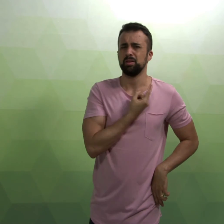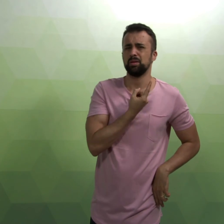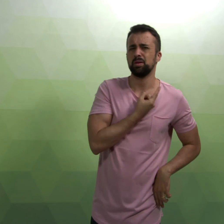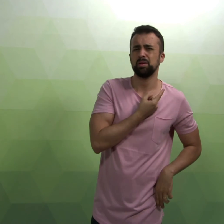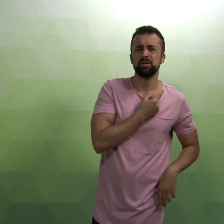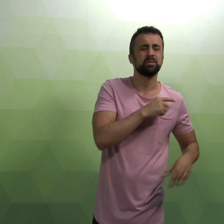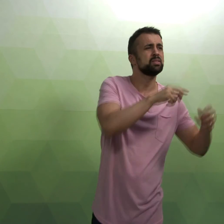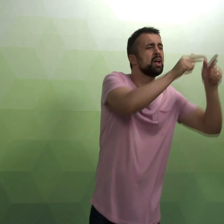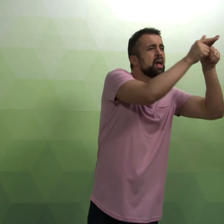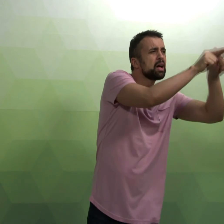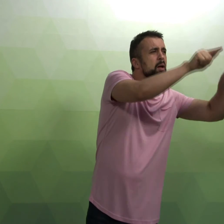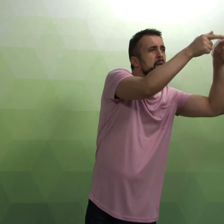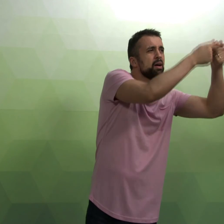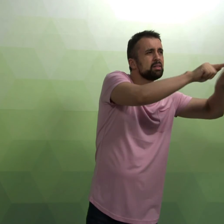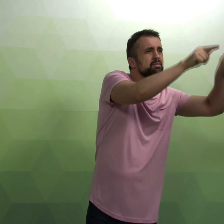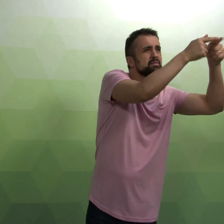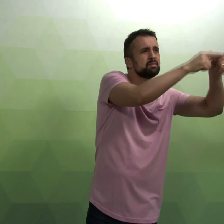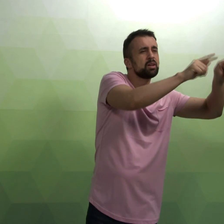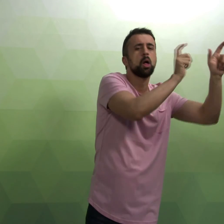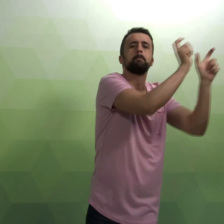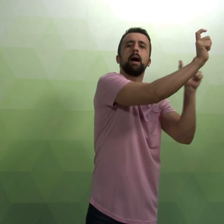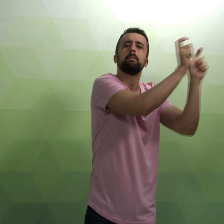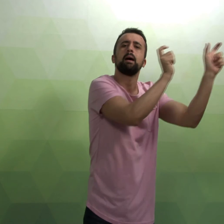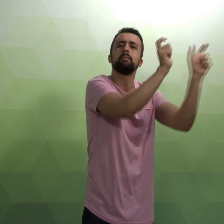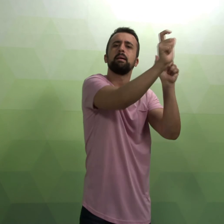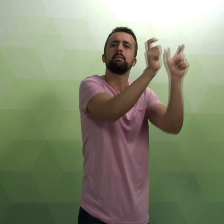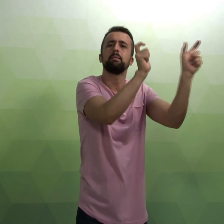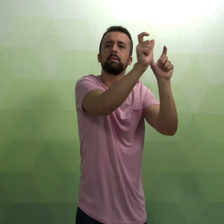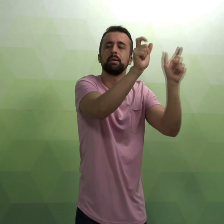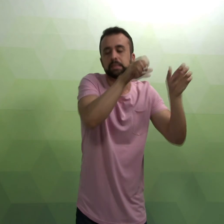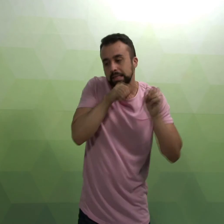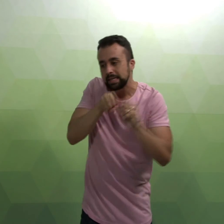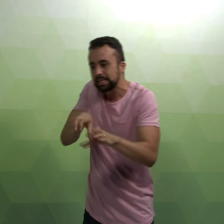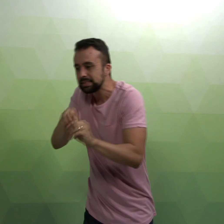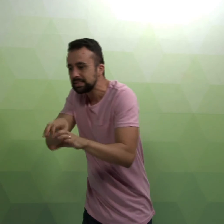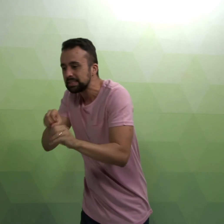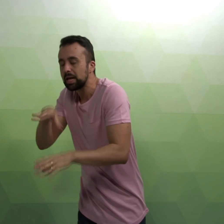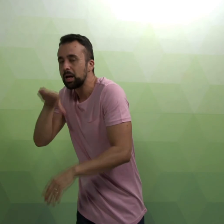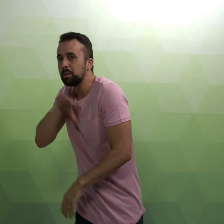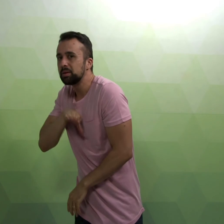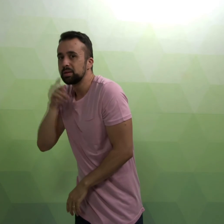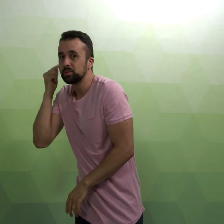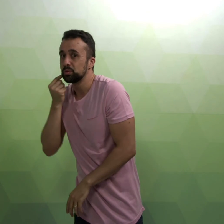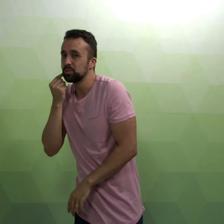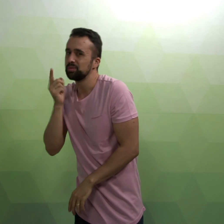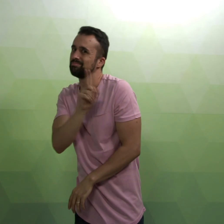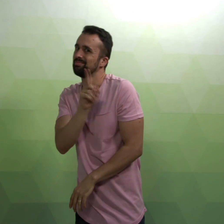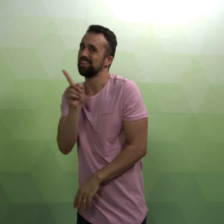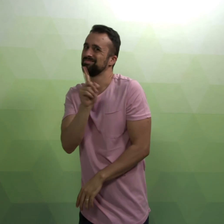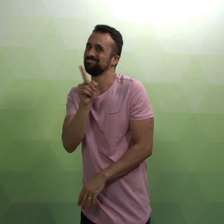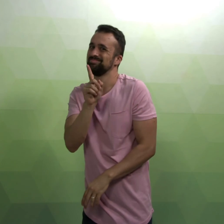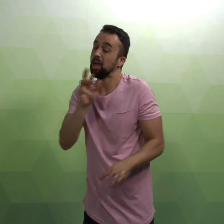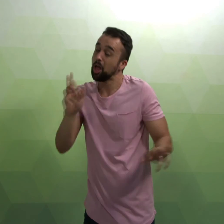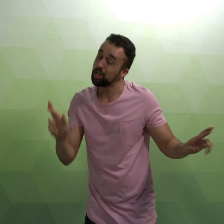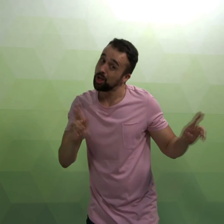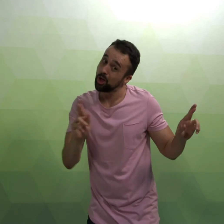Lembram-se que não partimos dos aspectos gramaticais das nomenclaturas, mas do próprio texto do surdo?